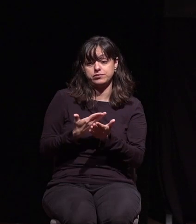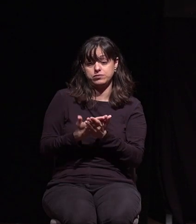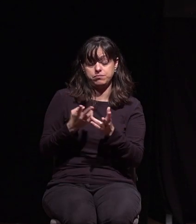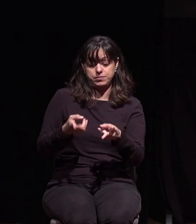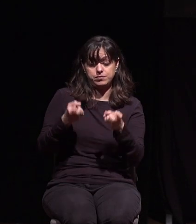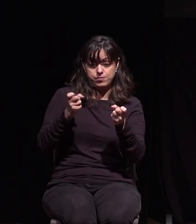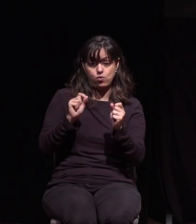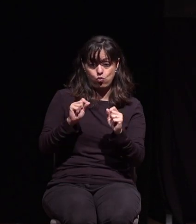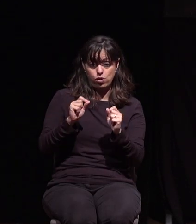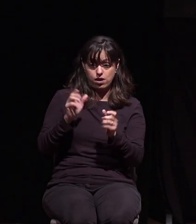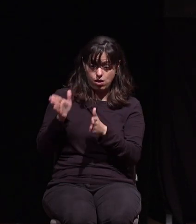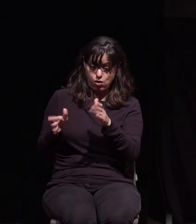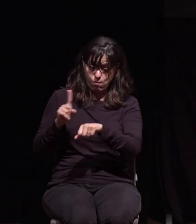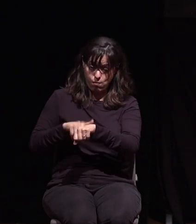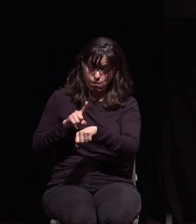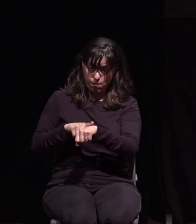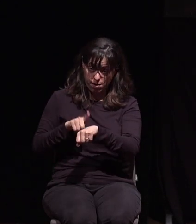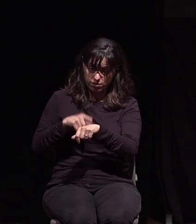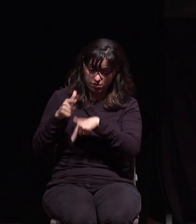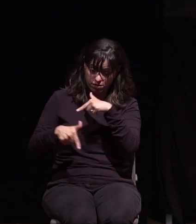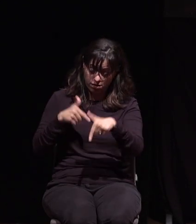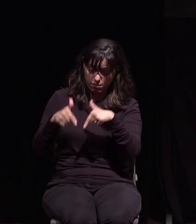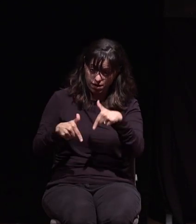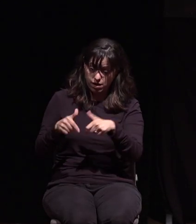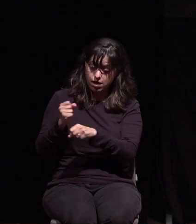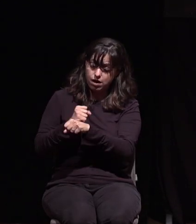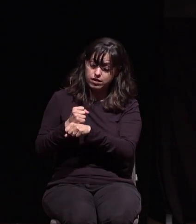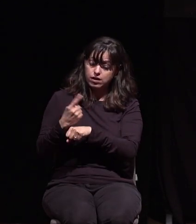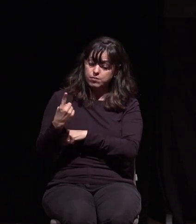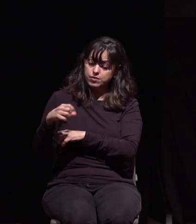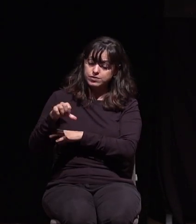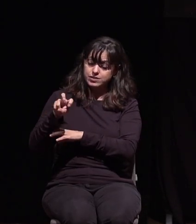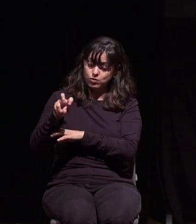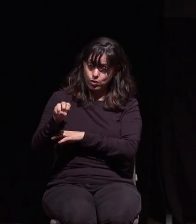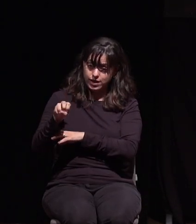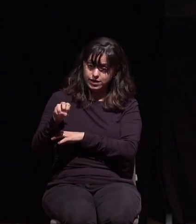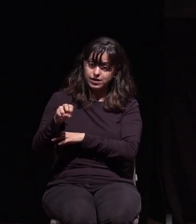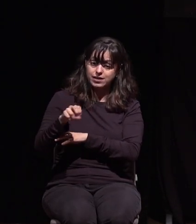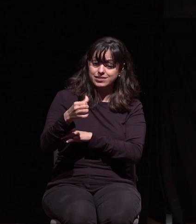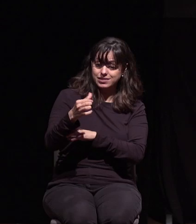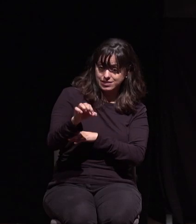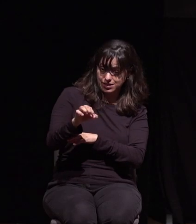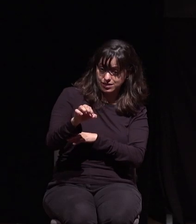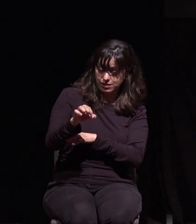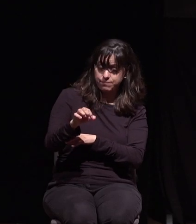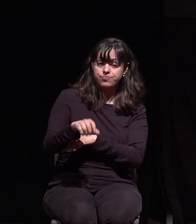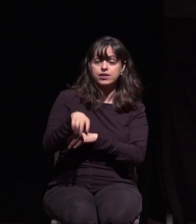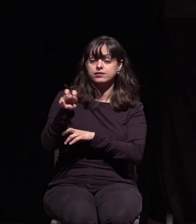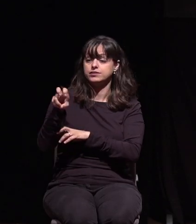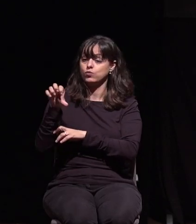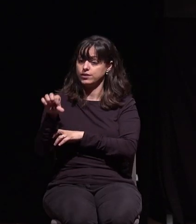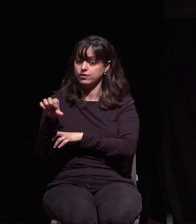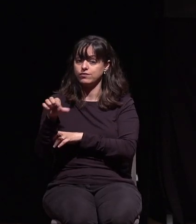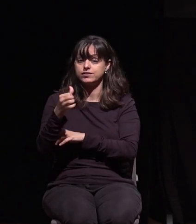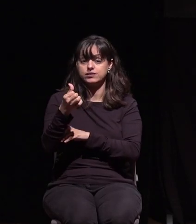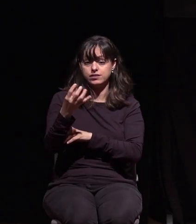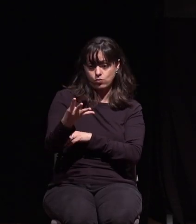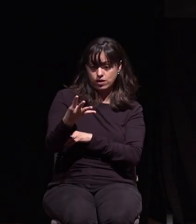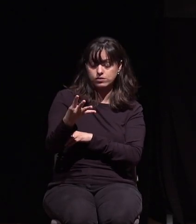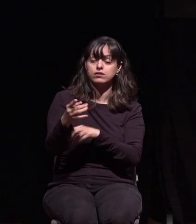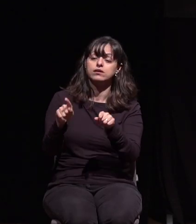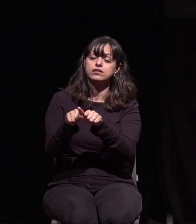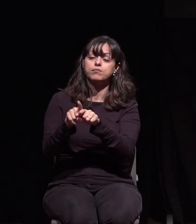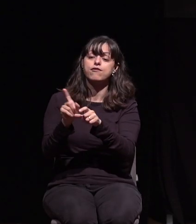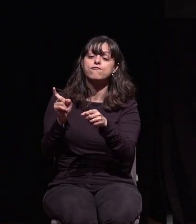momentos muito fortes na atuação em Salvador, tanto dos anos 50 para 60, aí entre 59 e 64, e tem uma espécie de volta